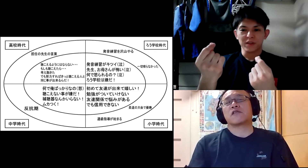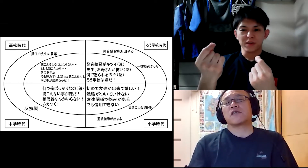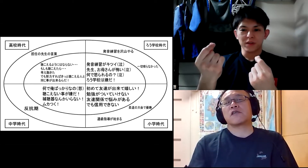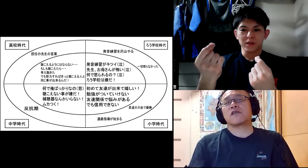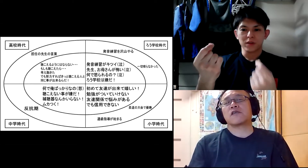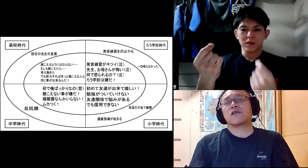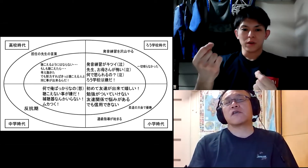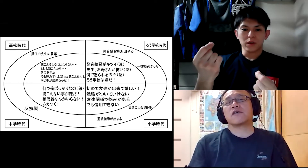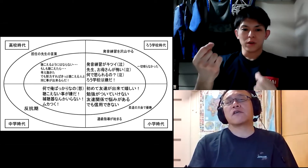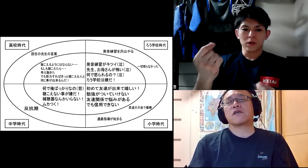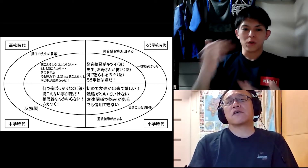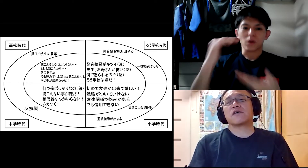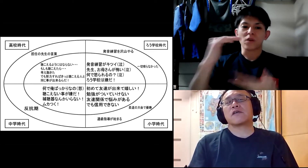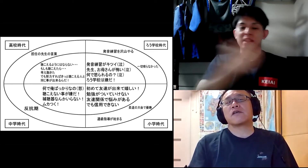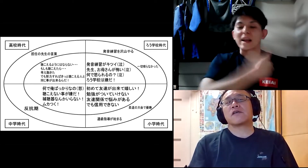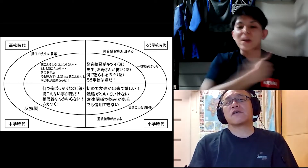聴者と